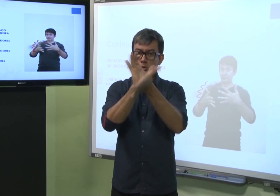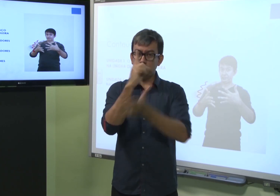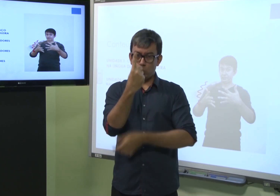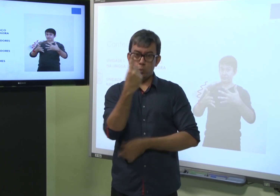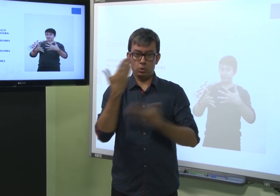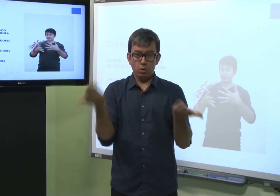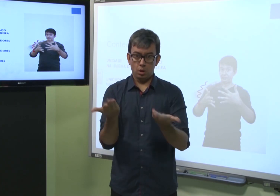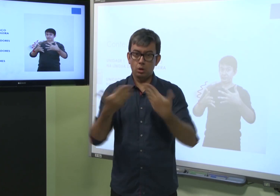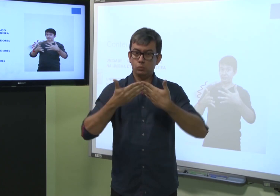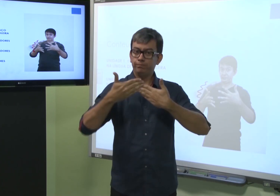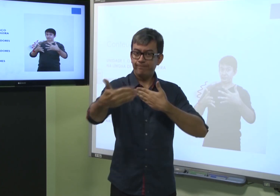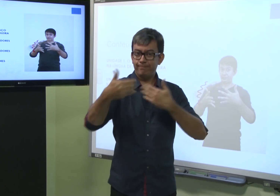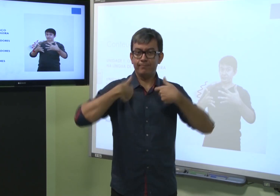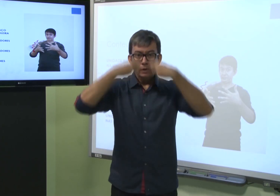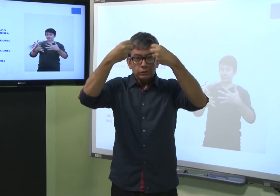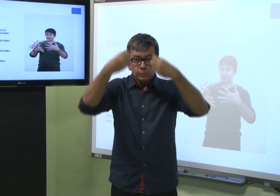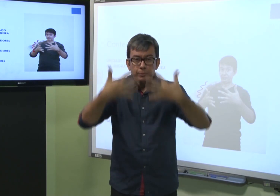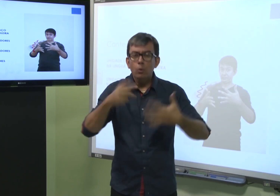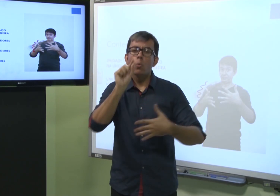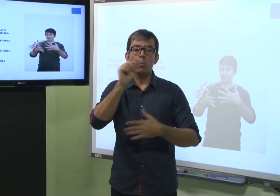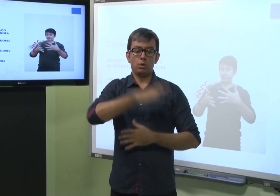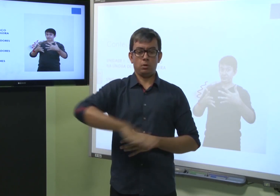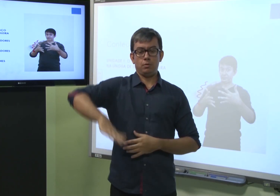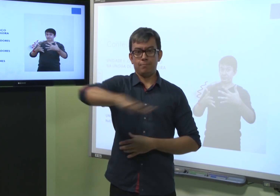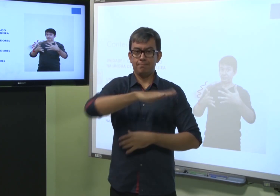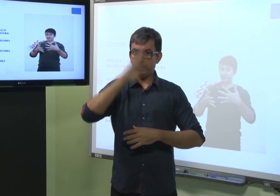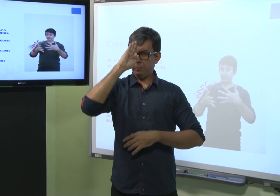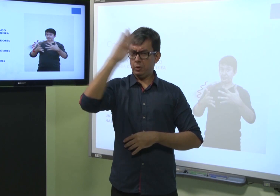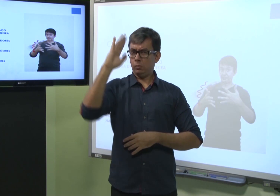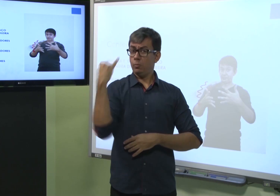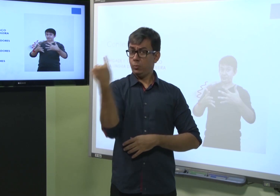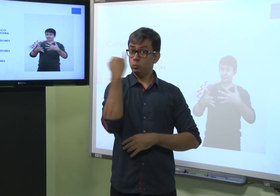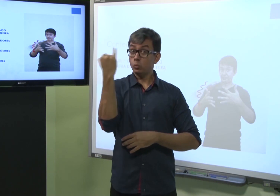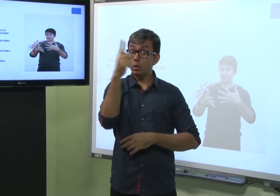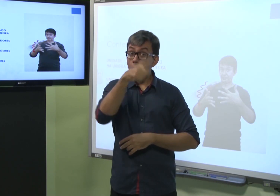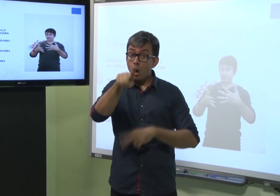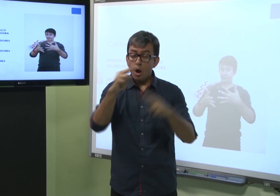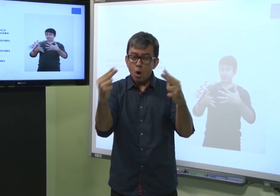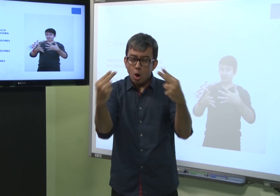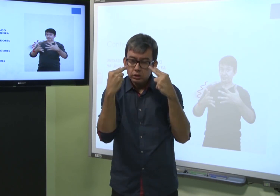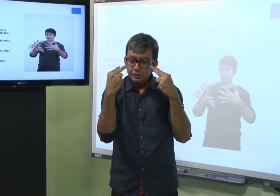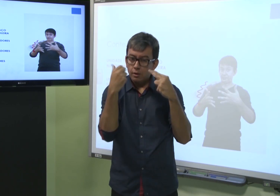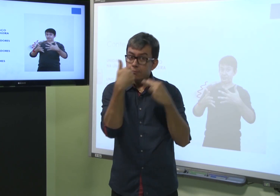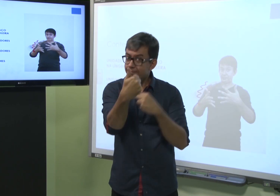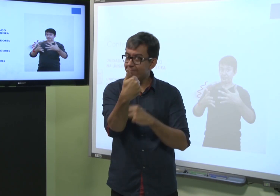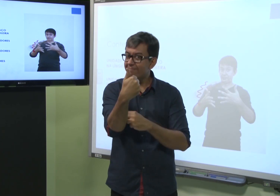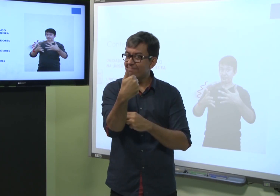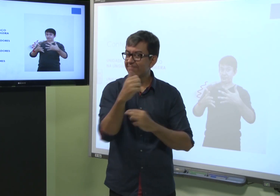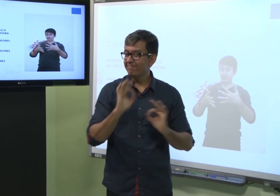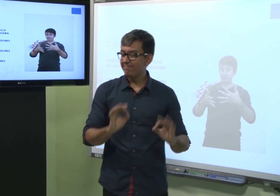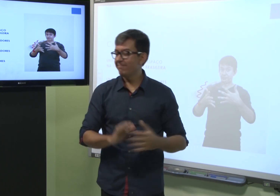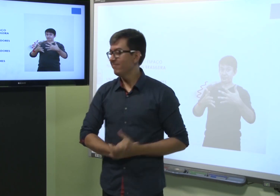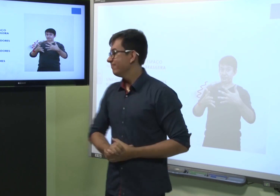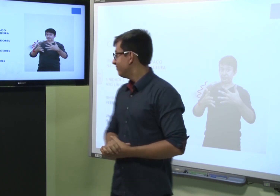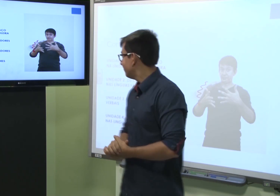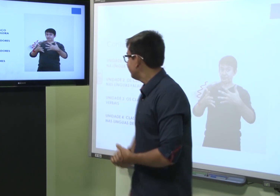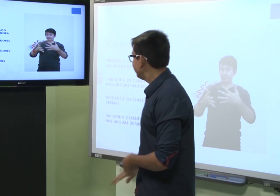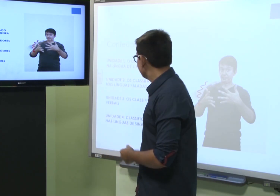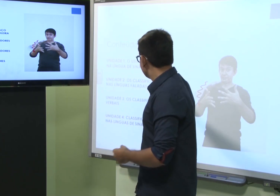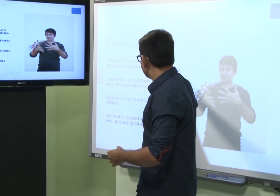nossa unidade 1, que nós vamos iniciar, nós vamos falar principalmente sobre o uso do espaço na língua. Então